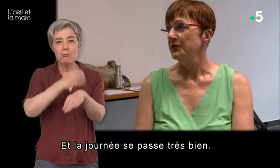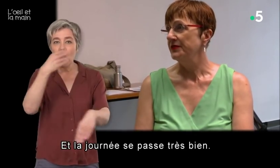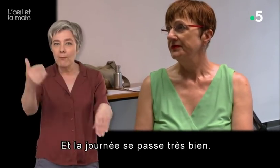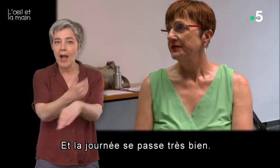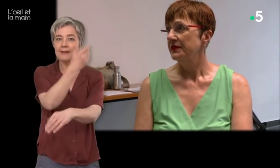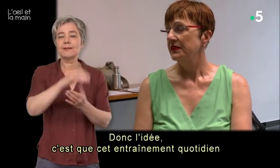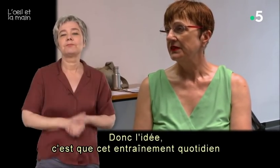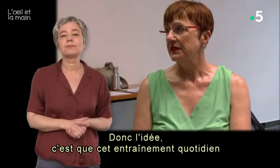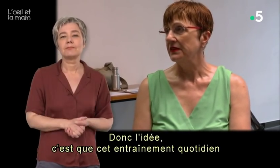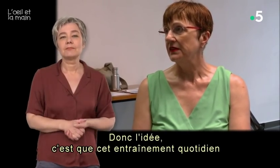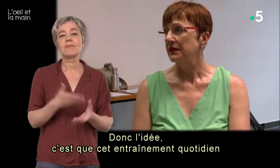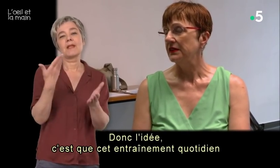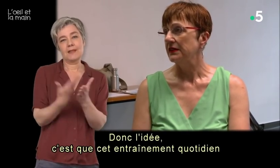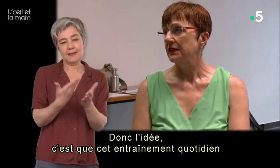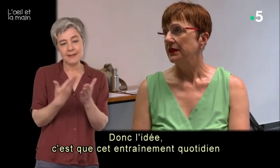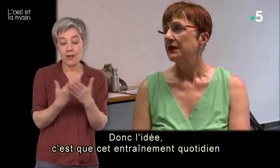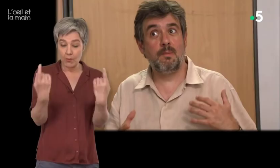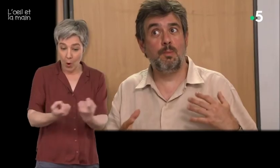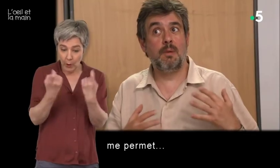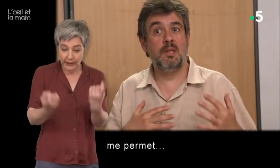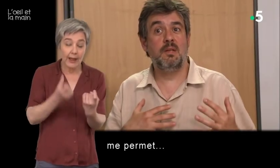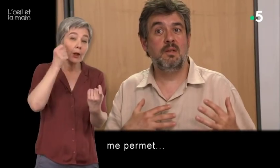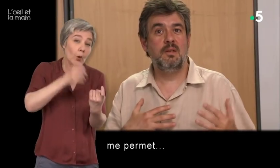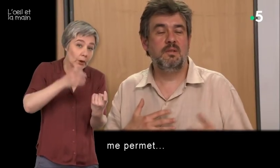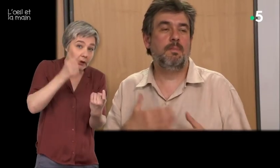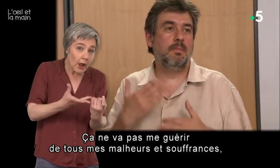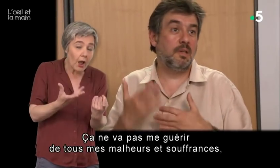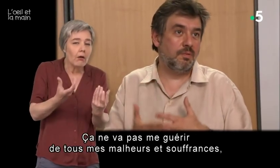bien. Donc l'idée, c'est cet entraînement au quotidien me permet, va pas me guérir de